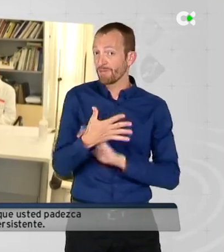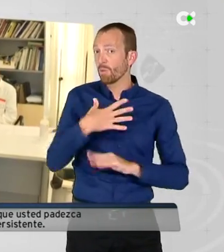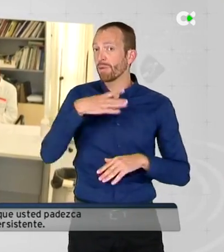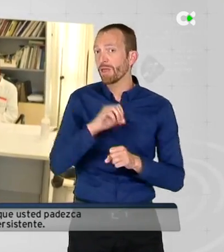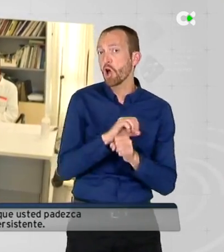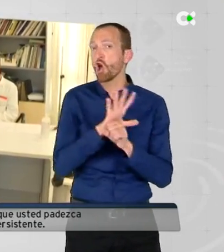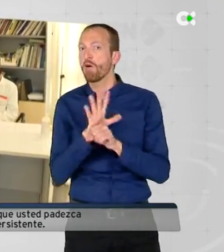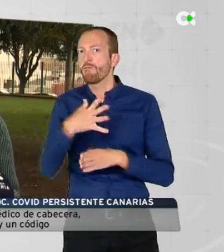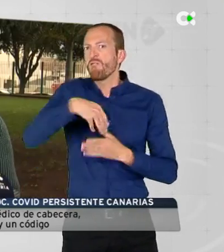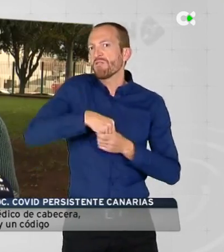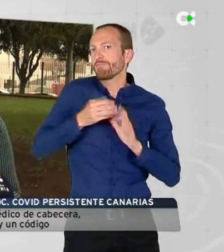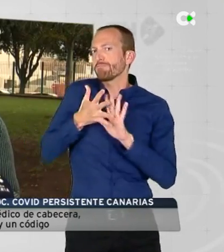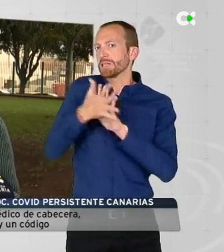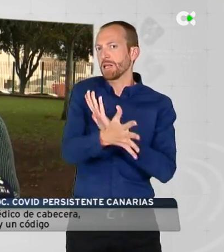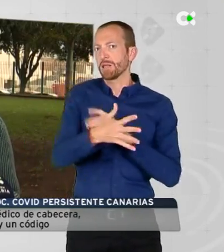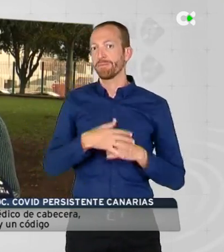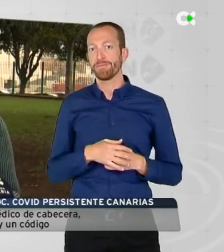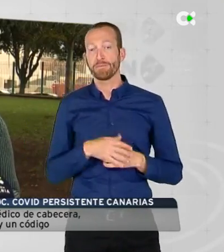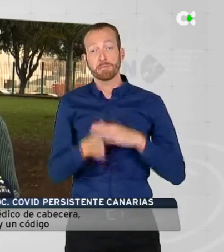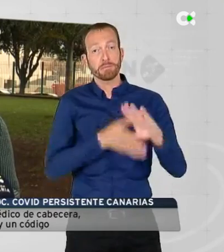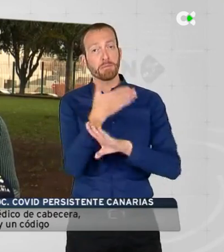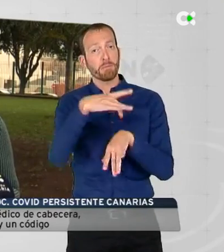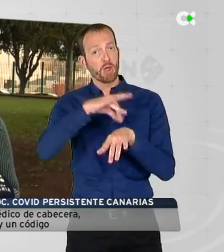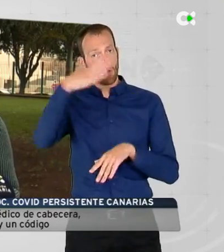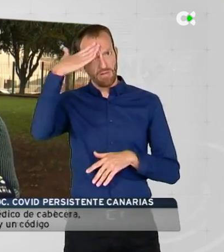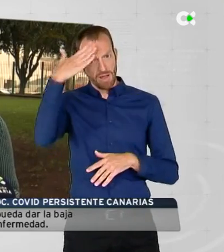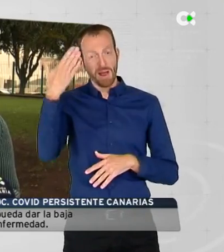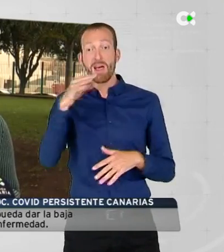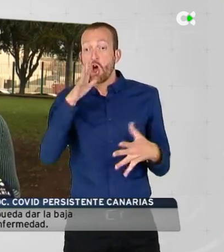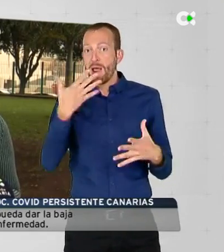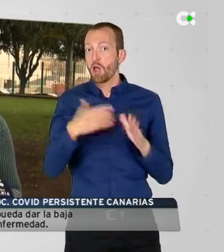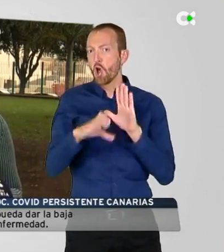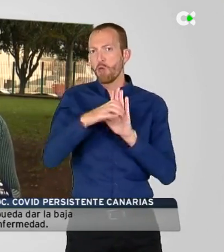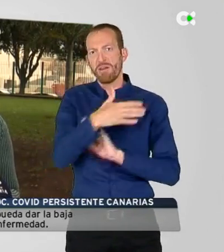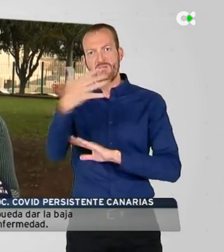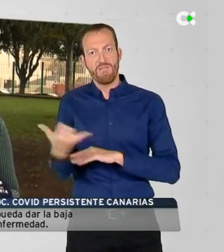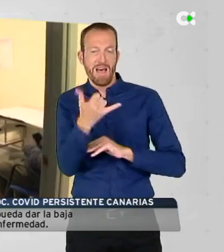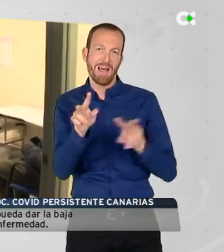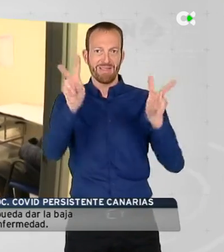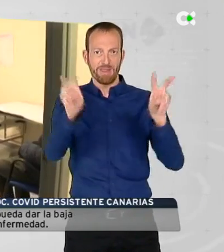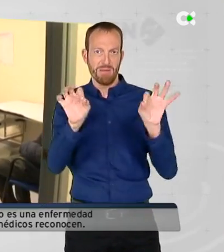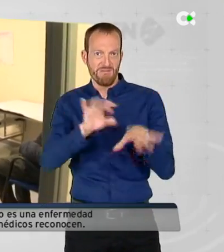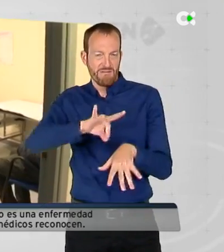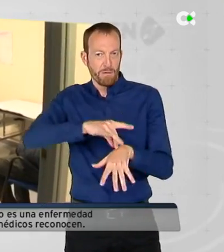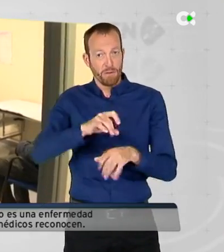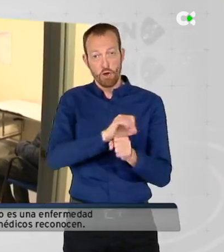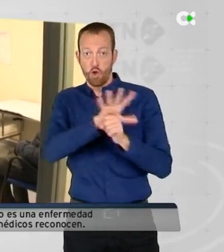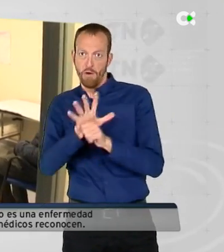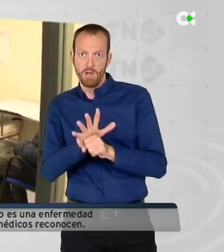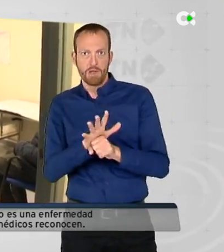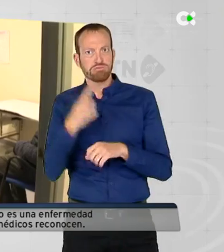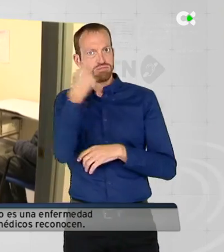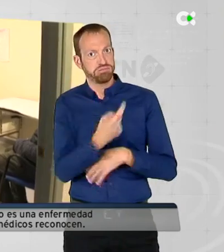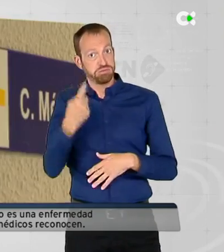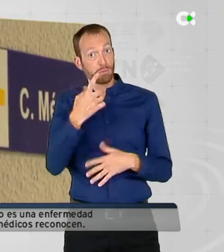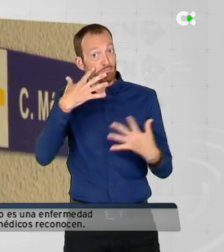COVID persistente. Puedes ir a tu médico de cabecera, que ya hay un código para que él te pueda dar la baja por esa enfermedad. Aunque de momento es una